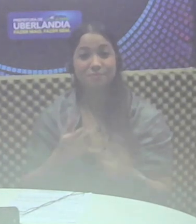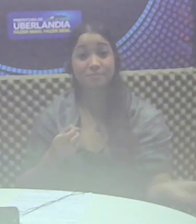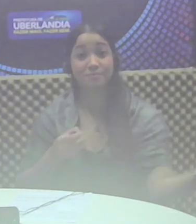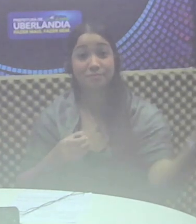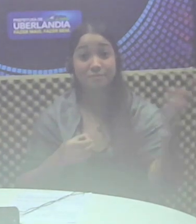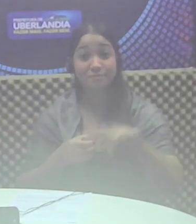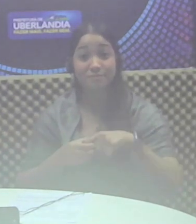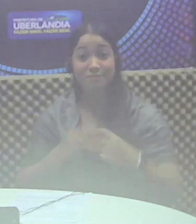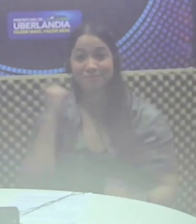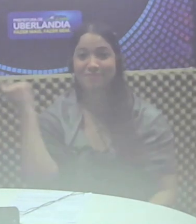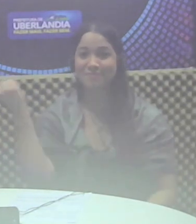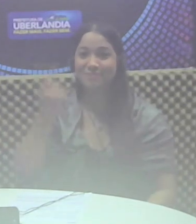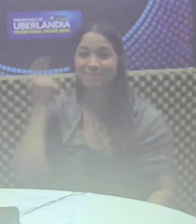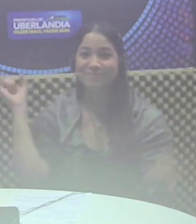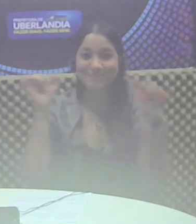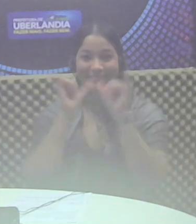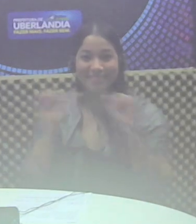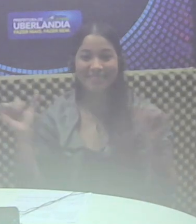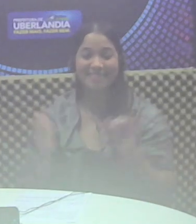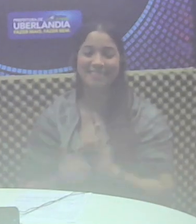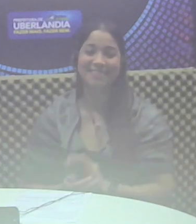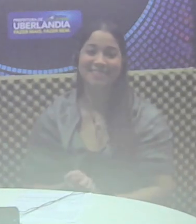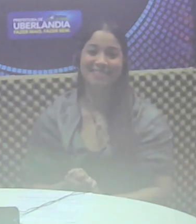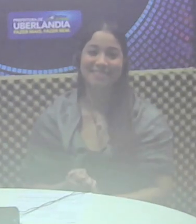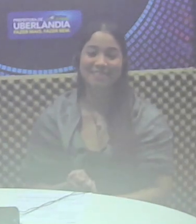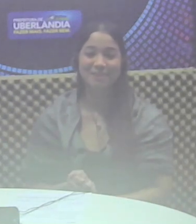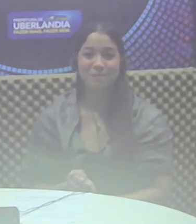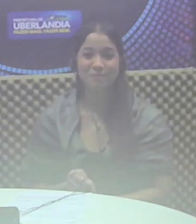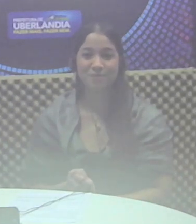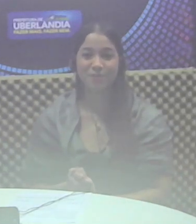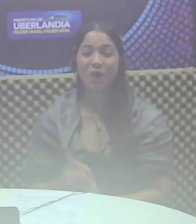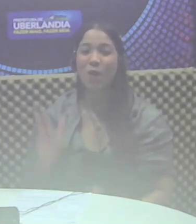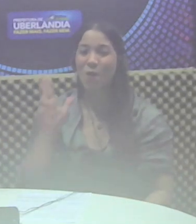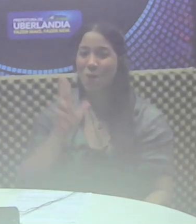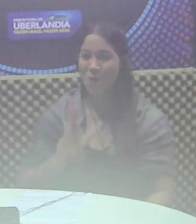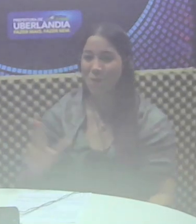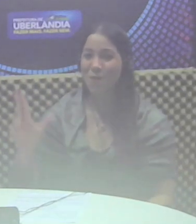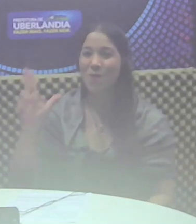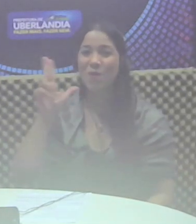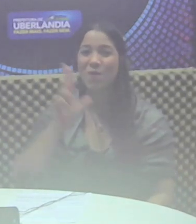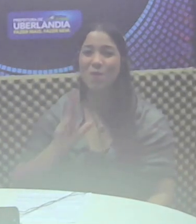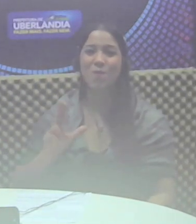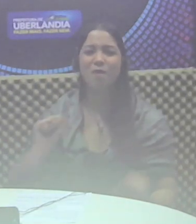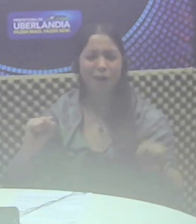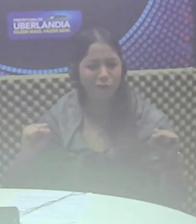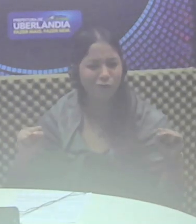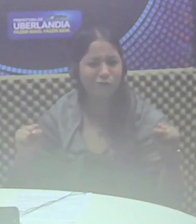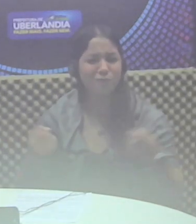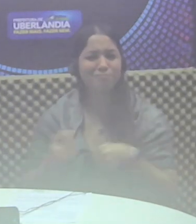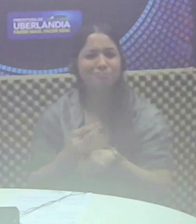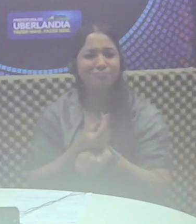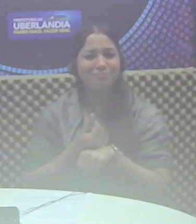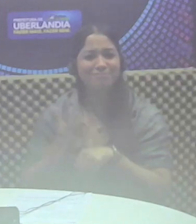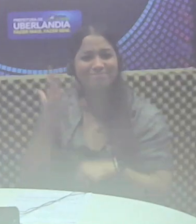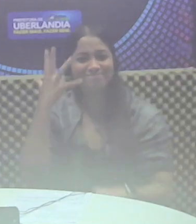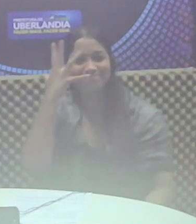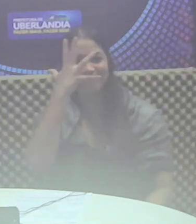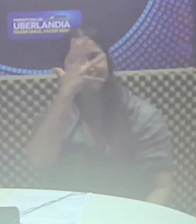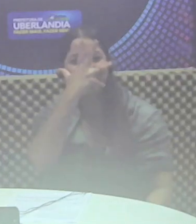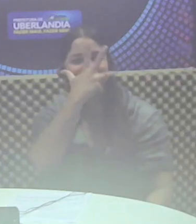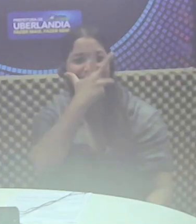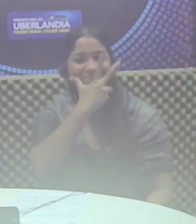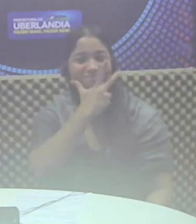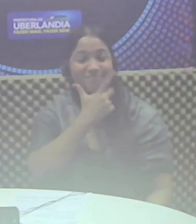intervalo já já voltamos com o giro de notícias gerlândia conhecida pela sua força econômica e beleza Urbana está